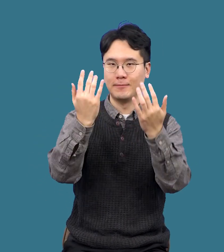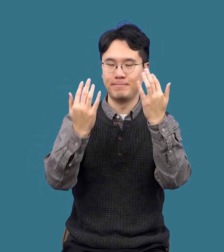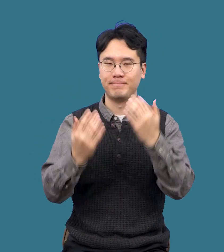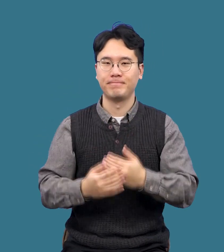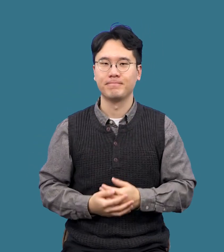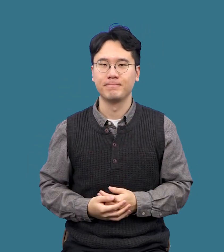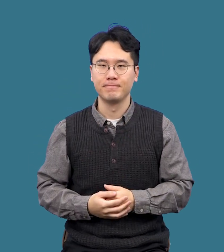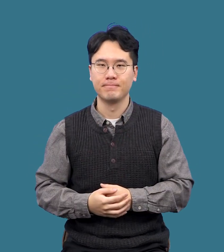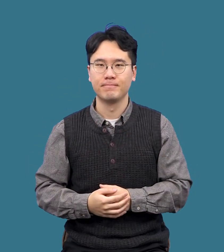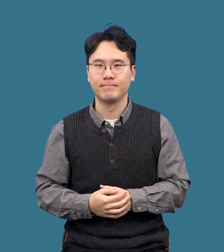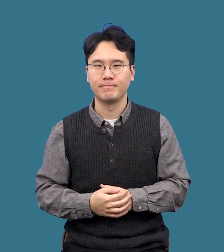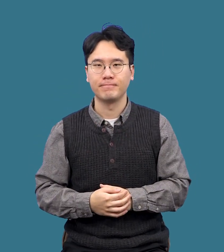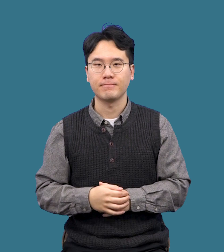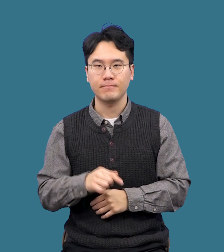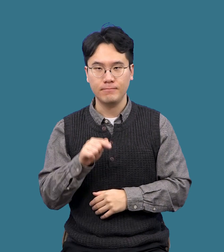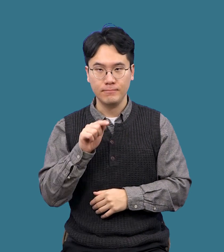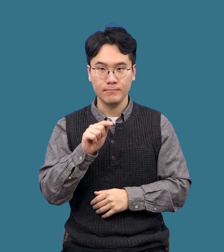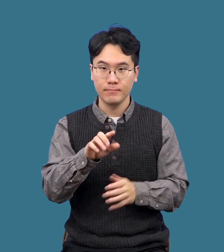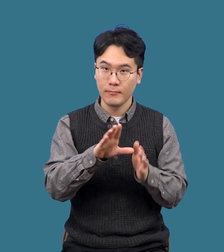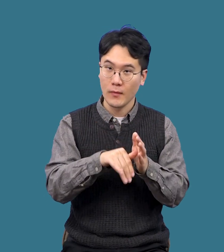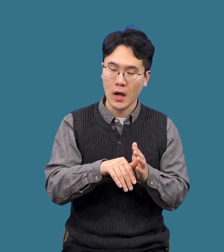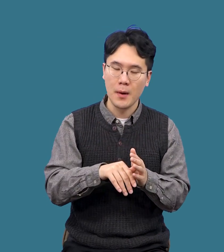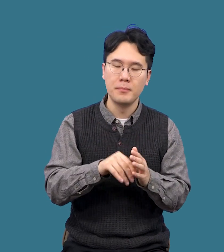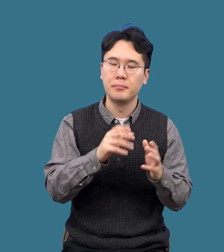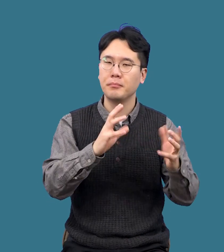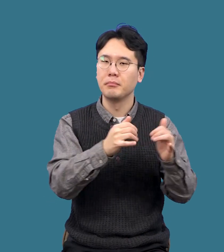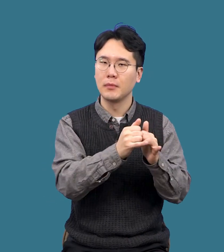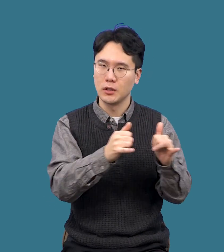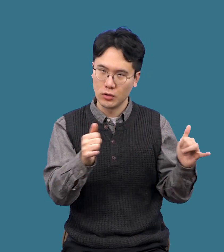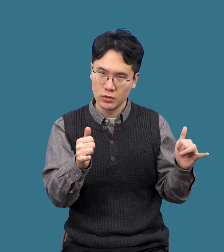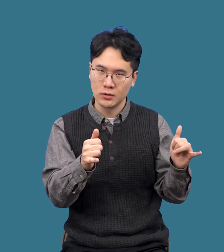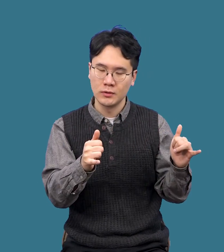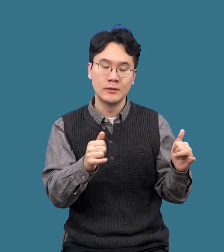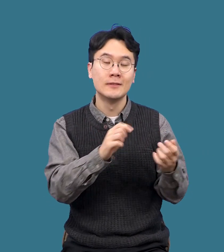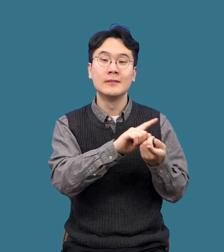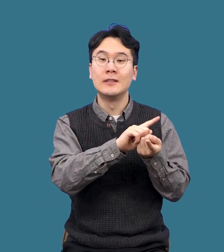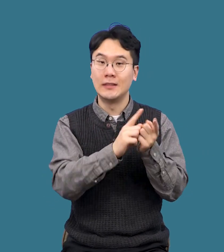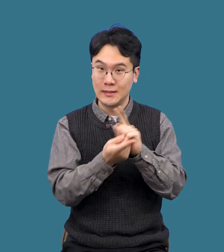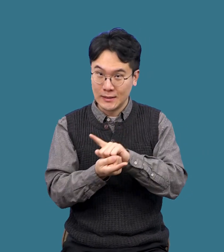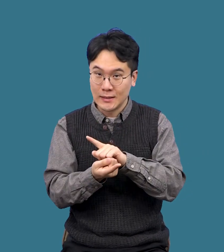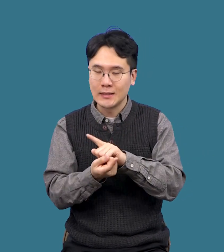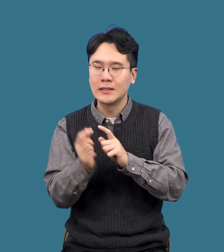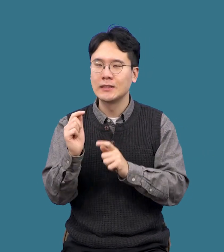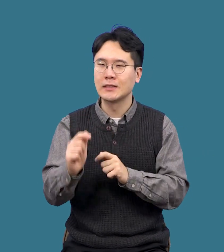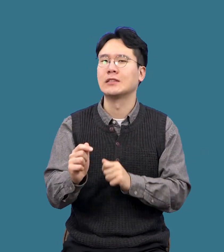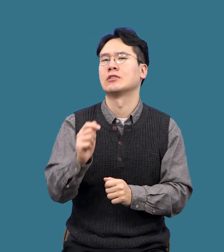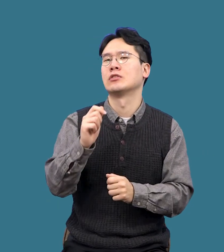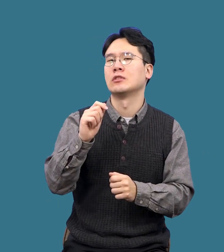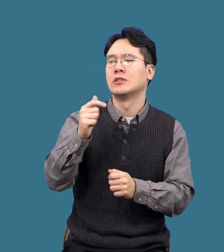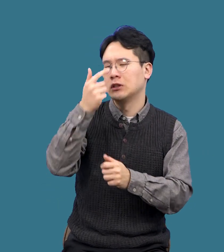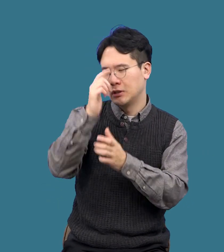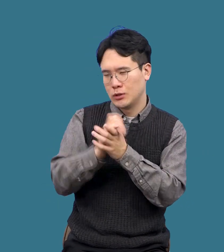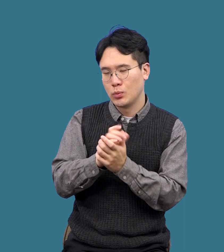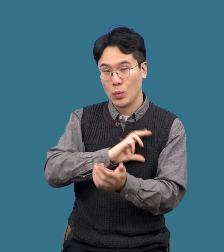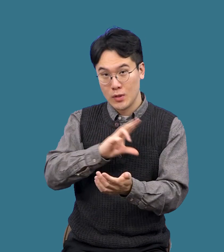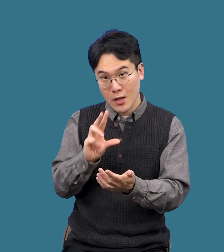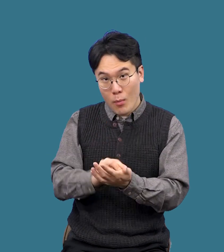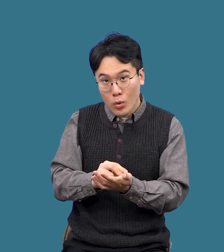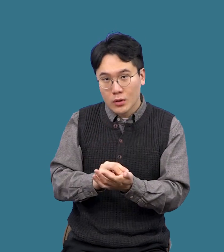동시에 백성들을 대신해서 백성들이 가지고 있는 중보의 기도의 제목들을 하나님 앞에